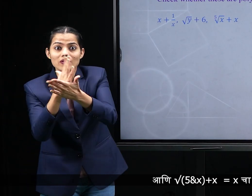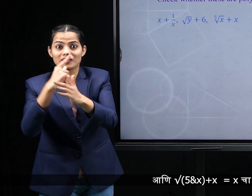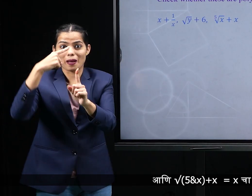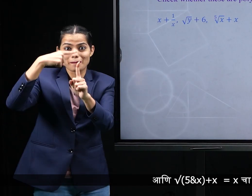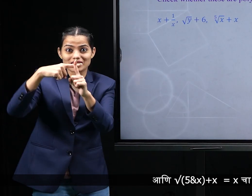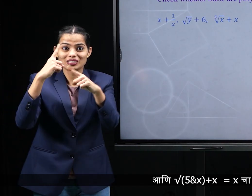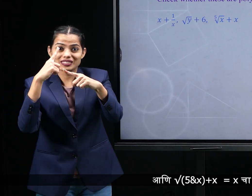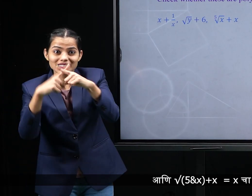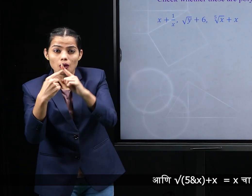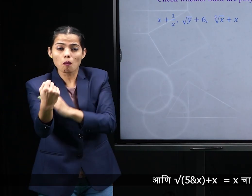एक्स